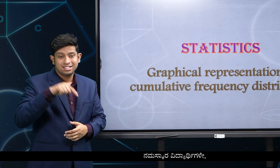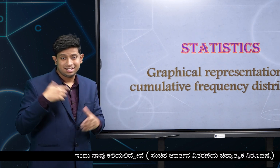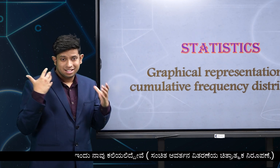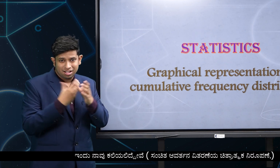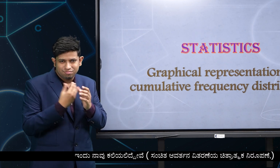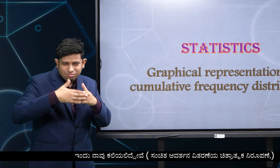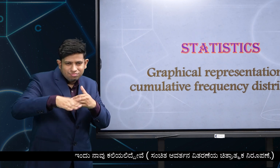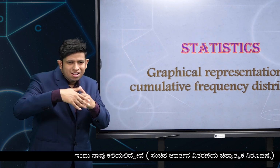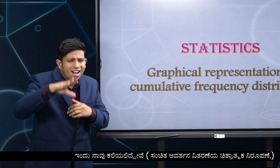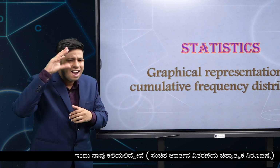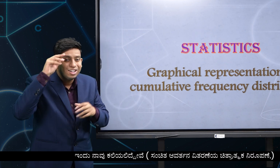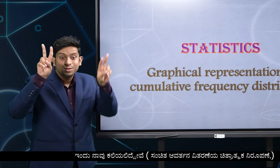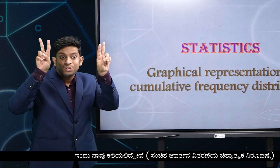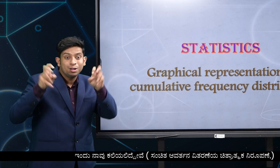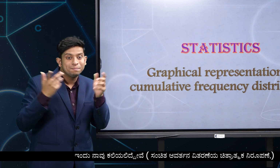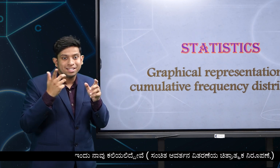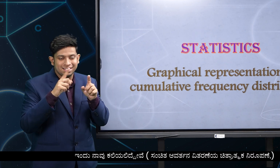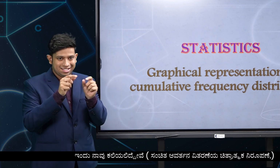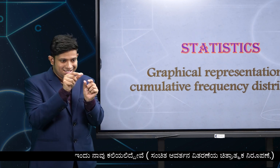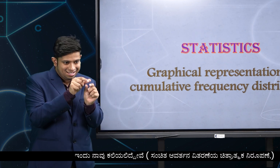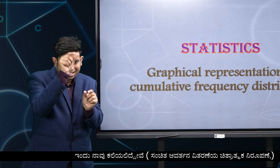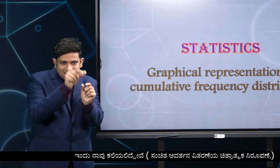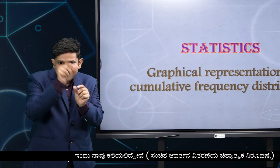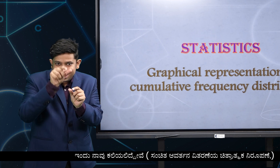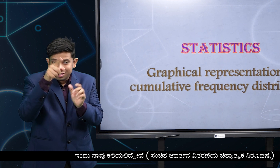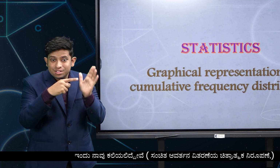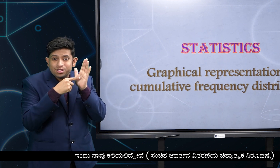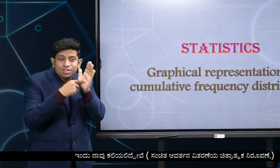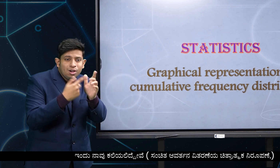ಇಂದು ನಾವು ಕಲಿಯಲಿದ್ದೇವೆ ಸಂಚಿತ ಆವರ್ತನ ವಿತರಣೆಯ ಚಿತ್ರಾತ್ಮಕ ನಿರೂಪಣೆ.